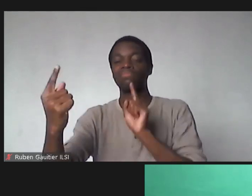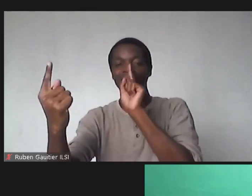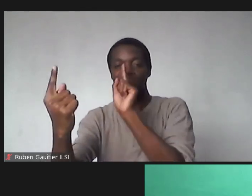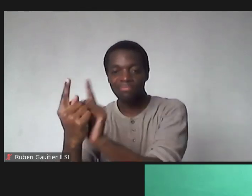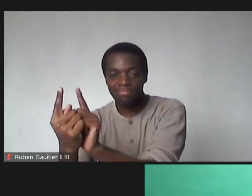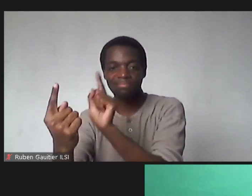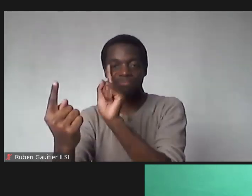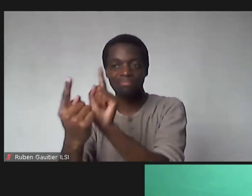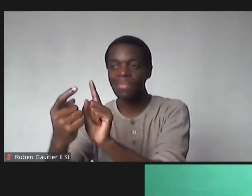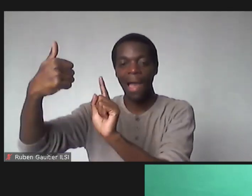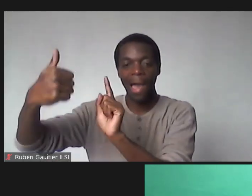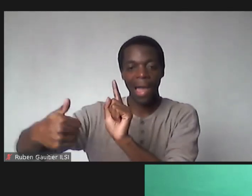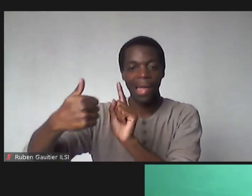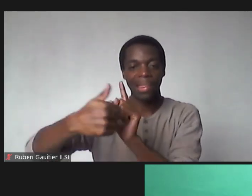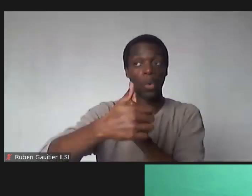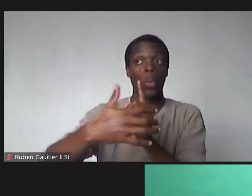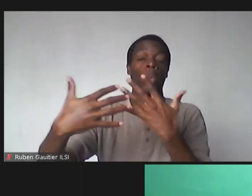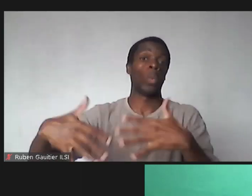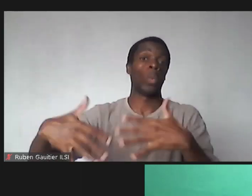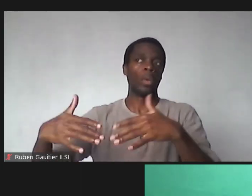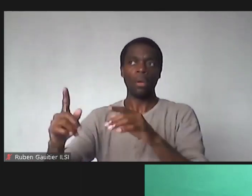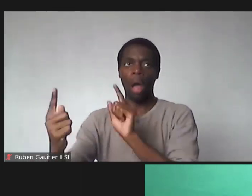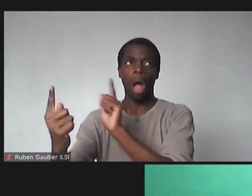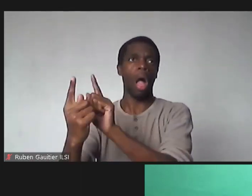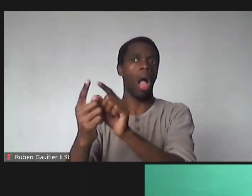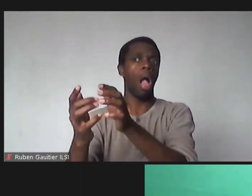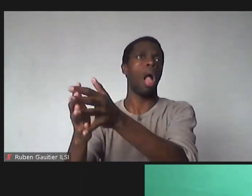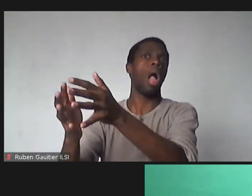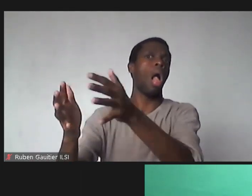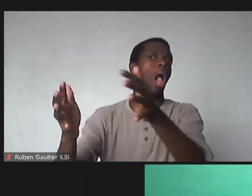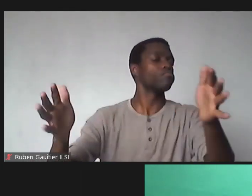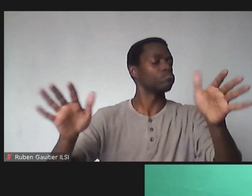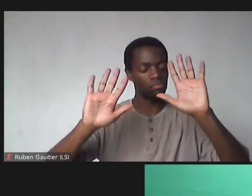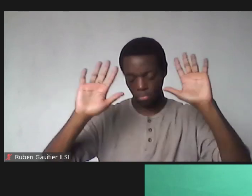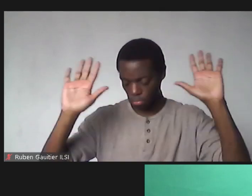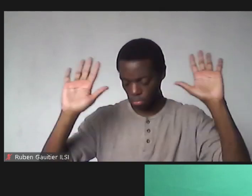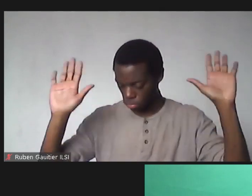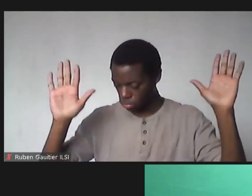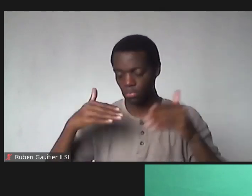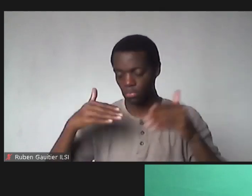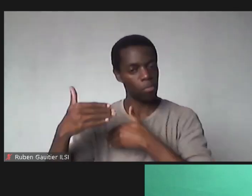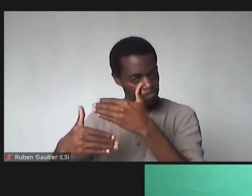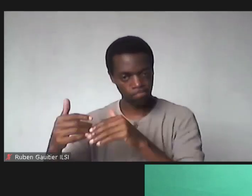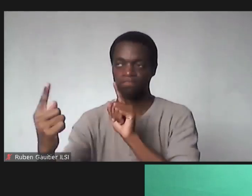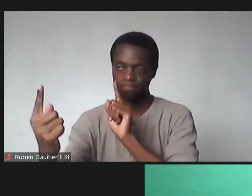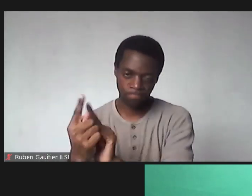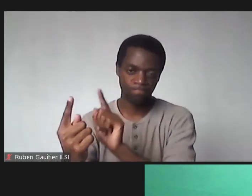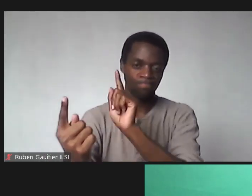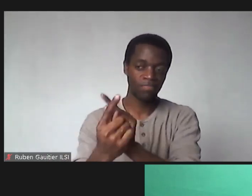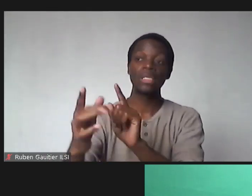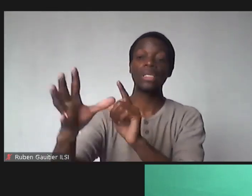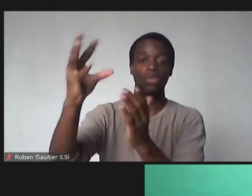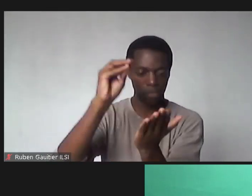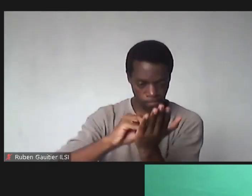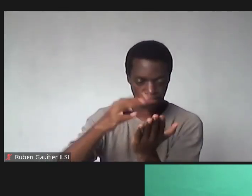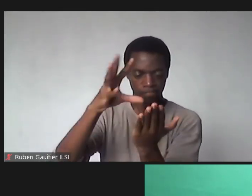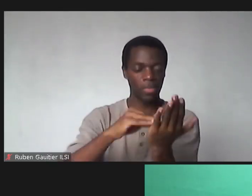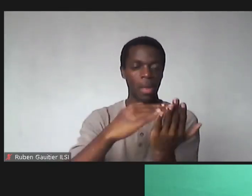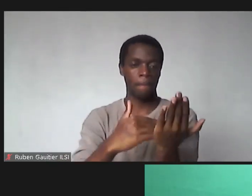muestro en el reglamento deben incluir la pregunta de discapacidad en los formularios básicos. Para avanzar en la armonización de las